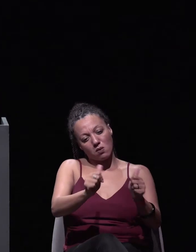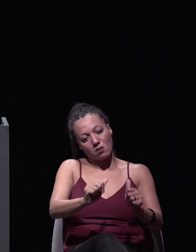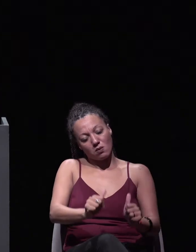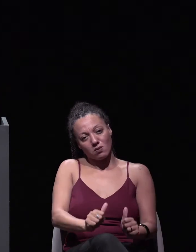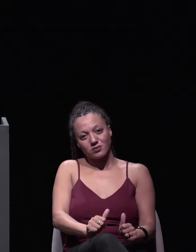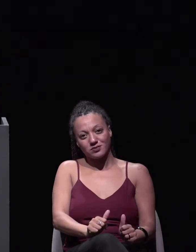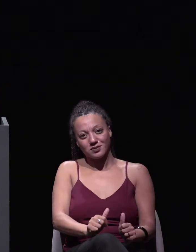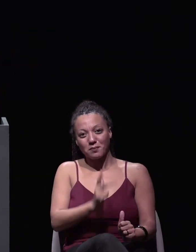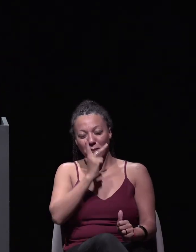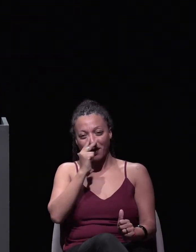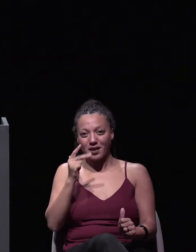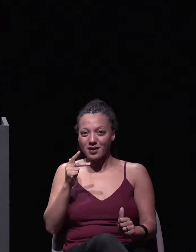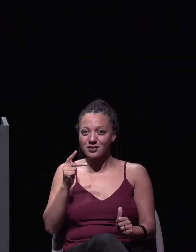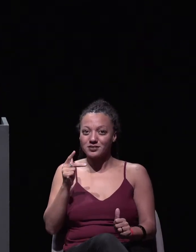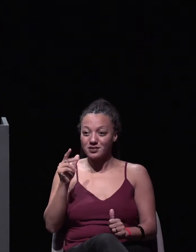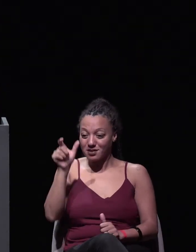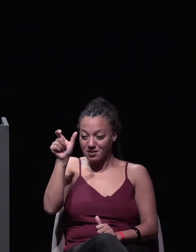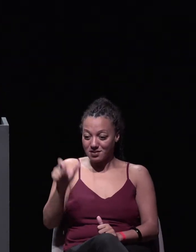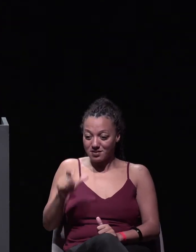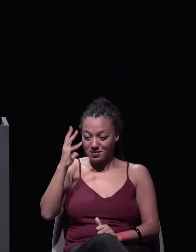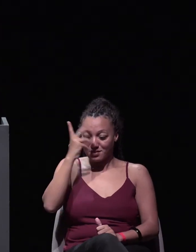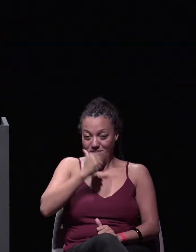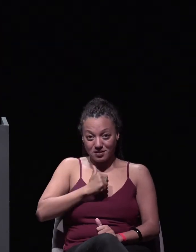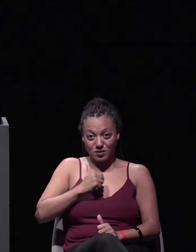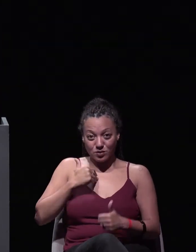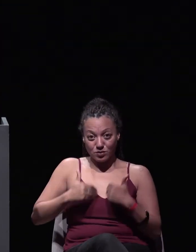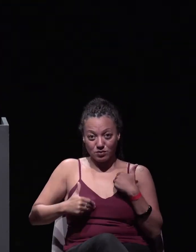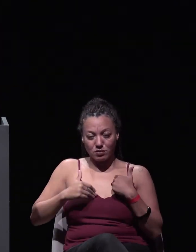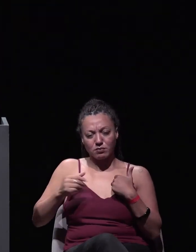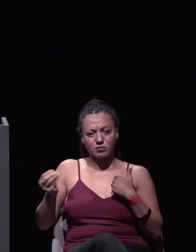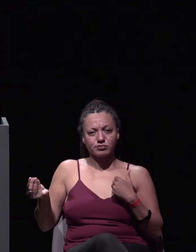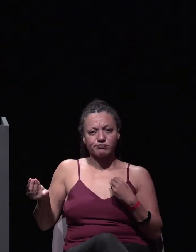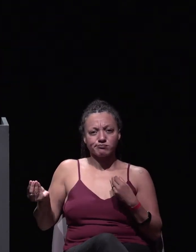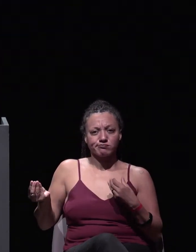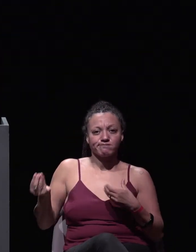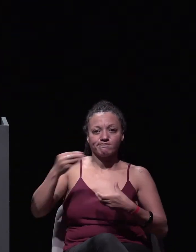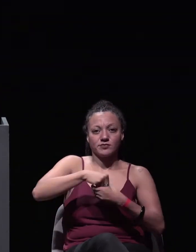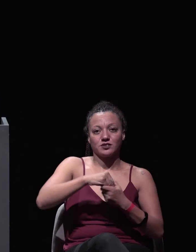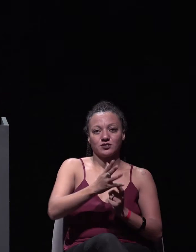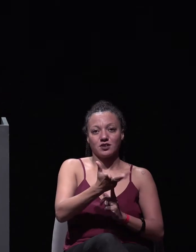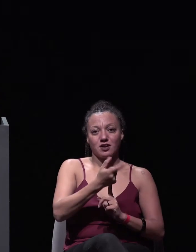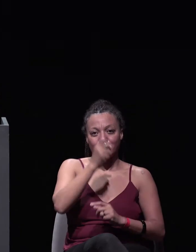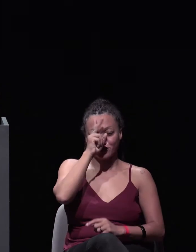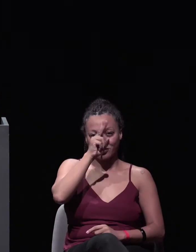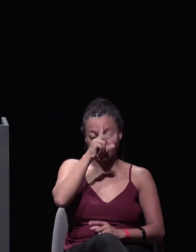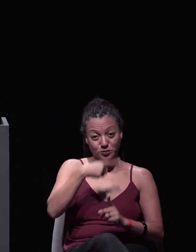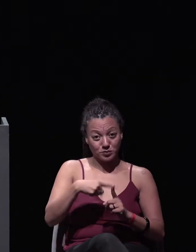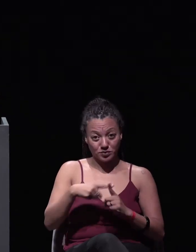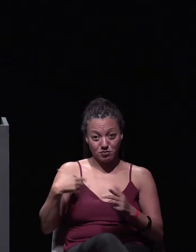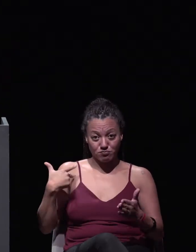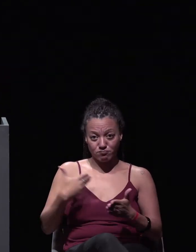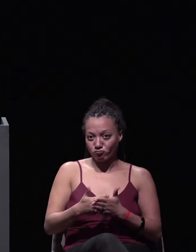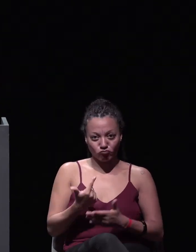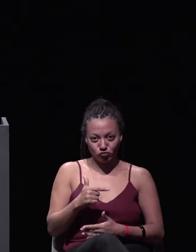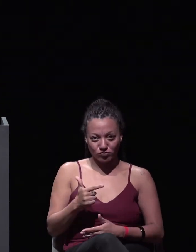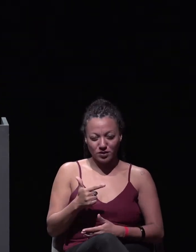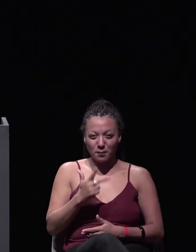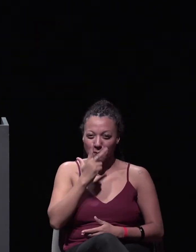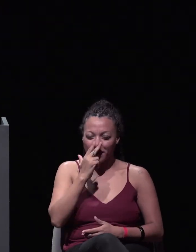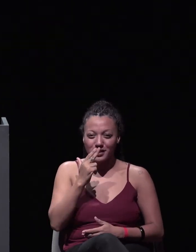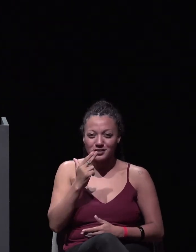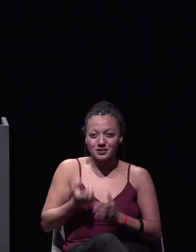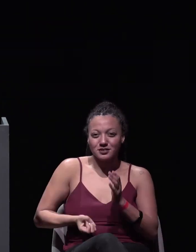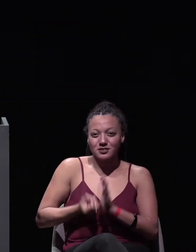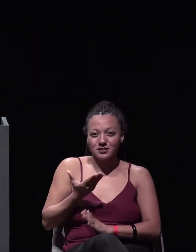história da arte esta beleza negra que é, a rigor, ausente, né? Como se ele estivesse criando um novo